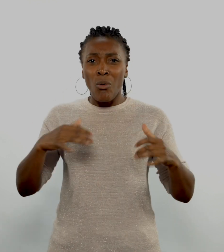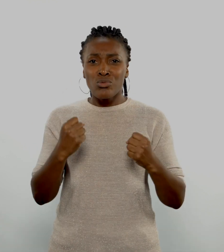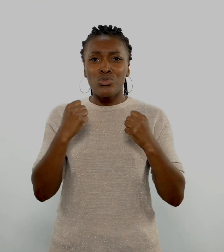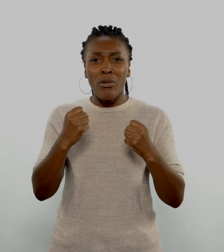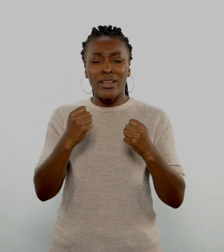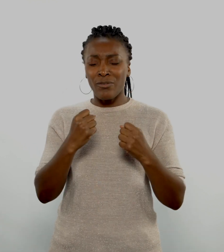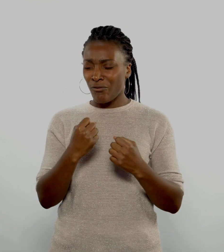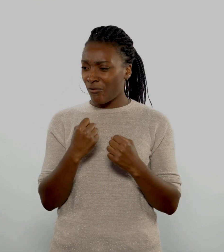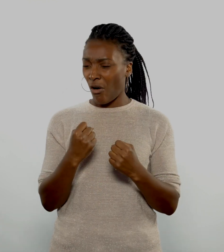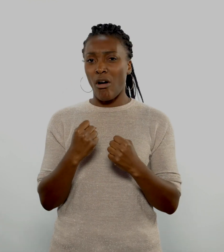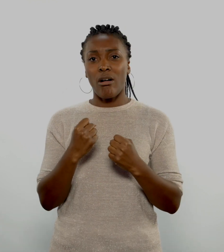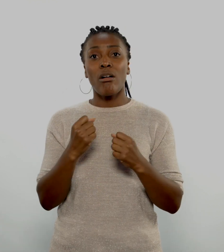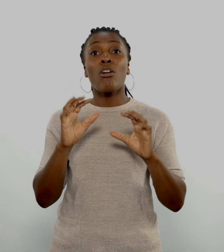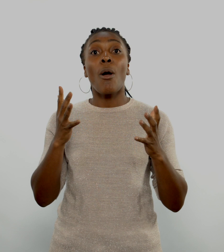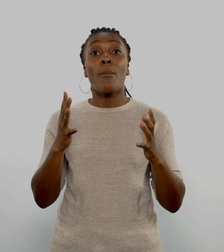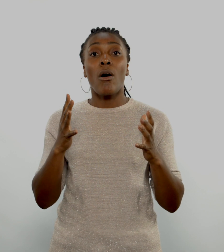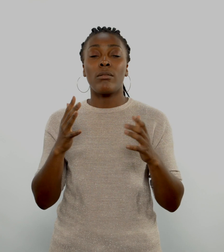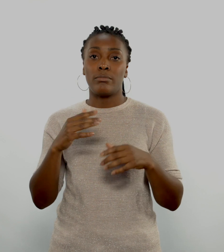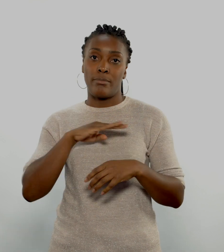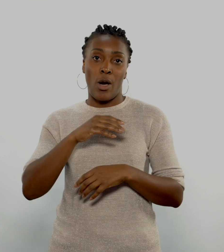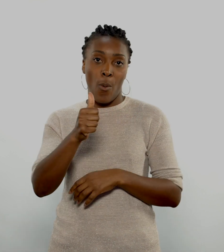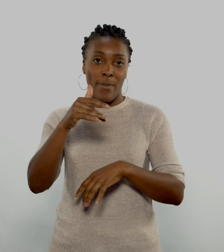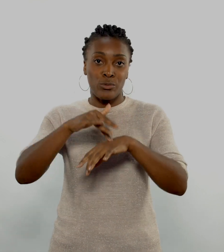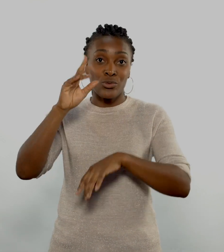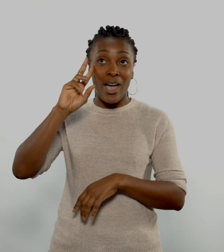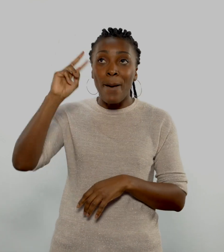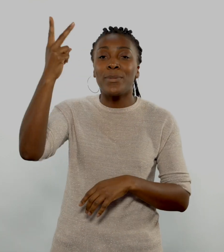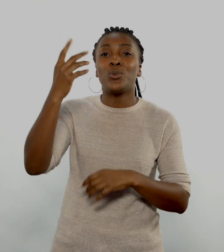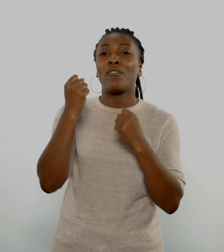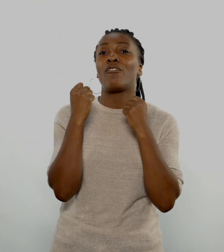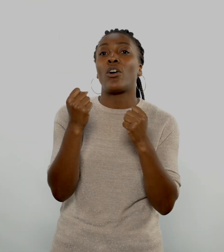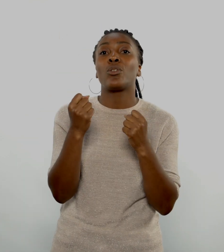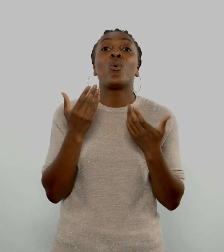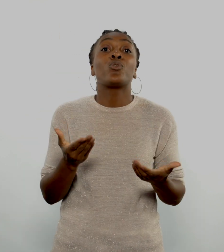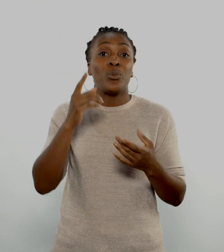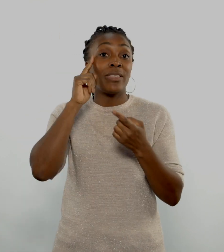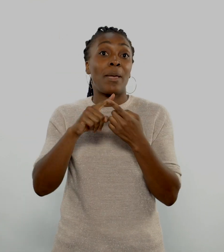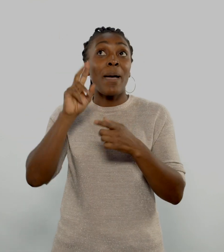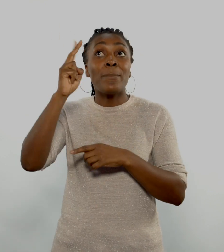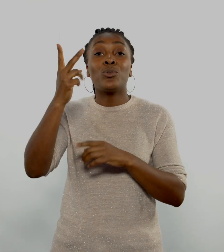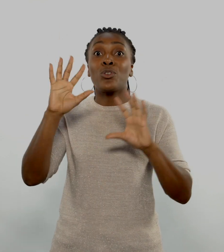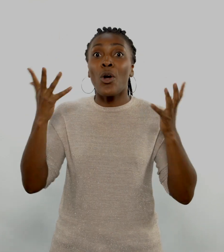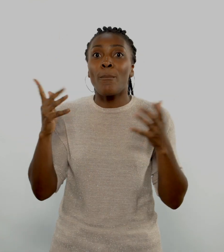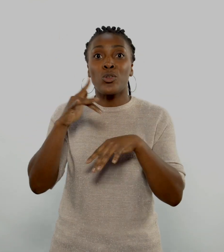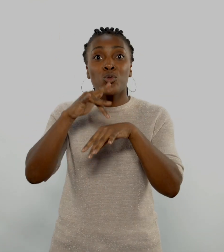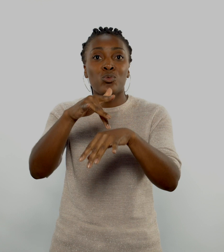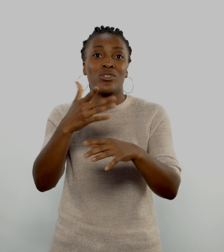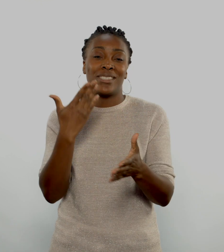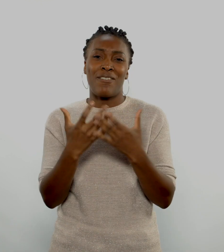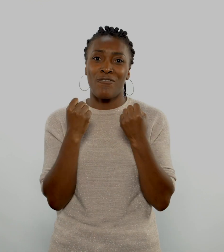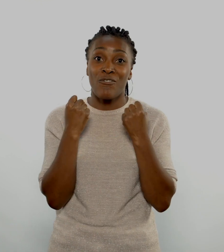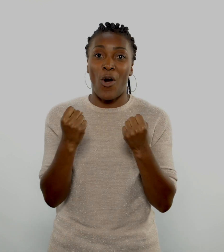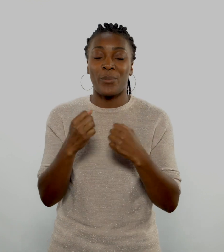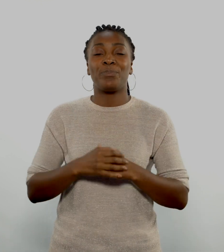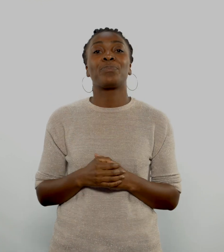vie, solides. Le secret est qu'ils vivaient des habitudes fortes. Et on va voir aujourd'hui comment vivre des habitudes